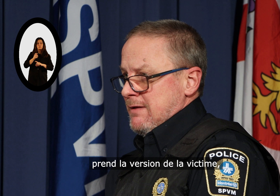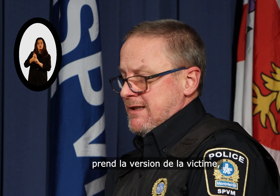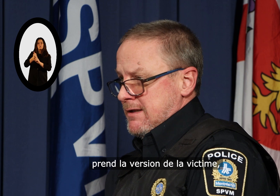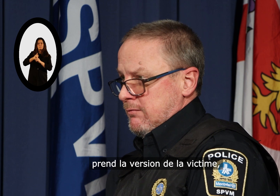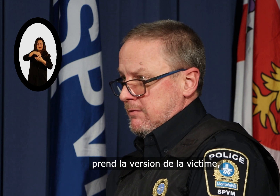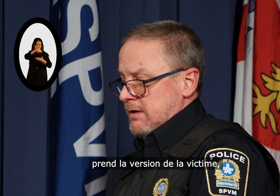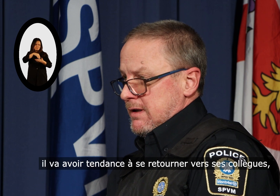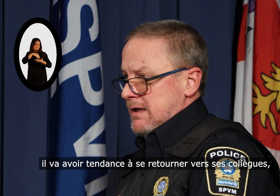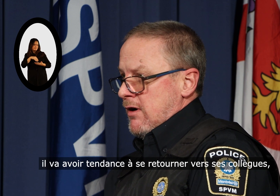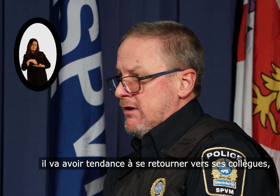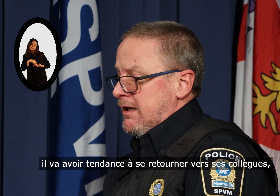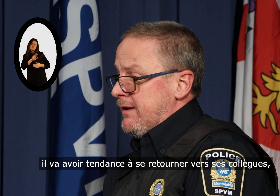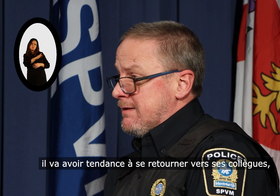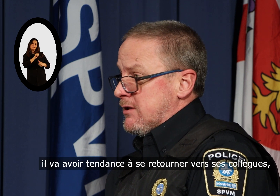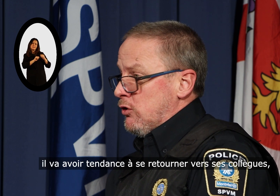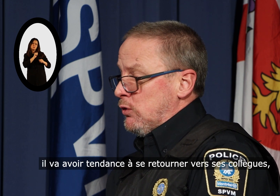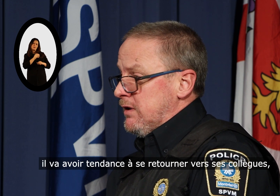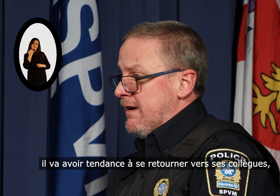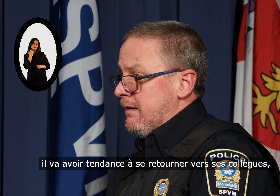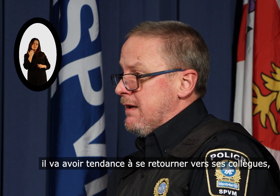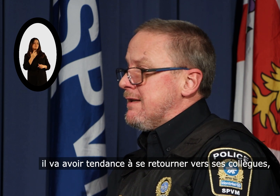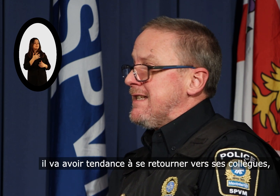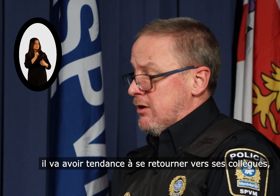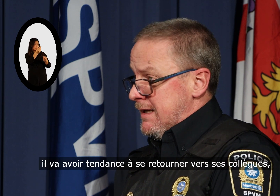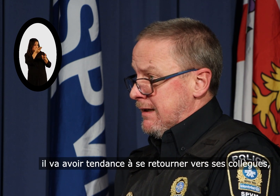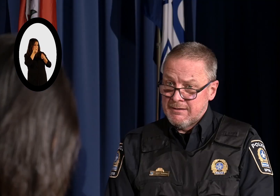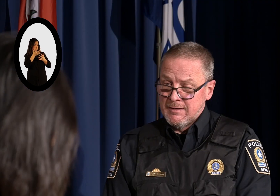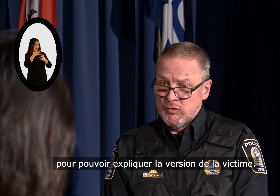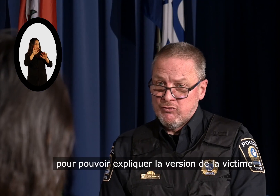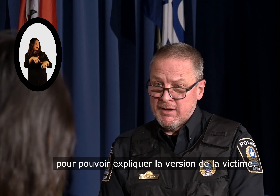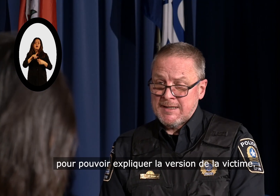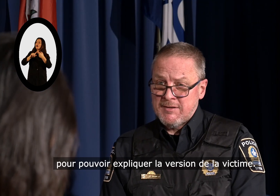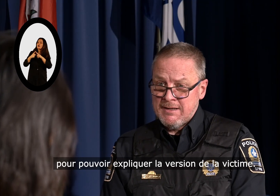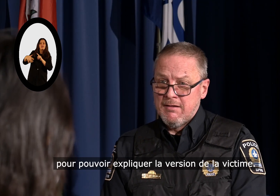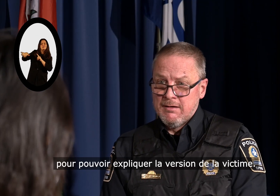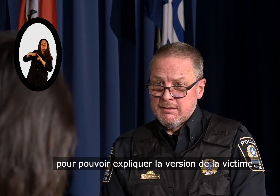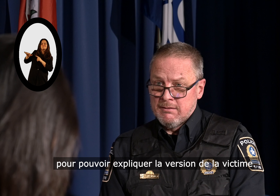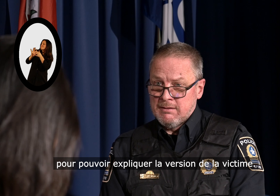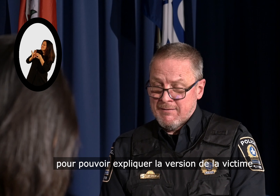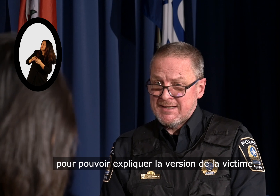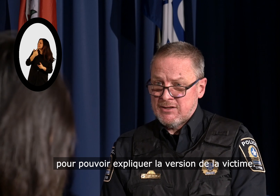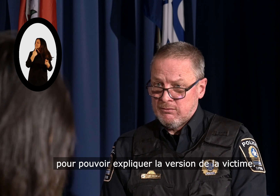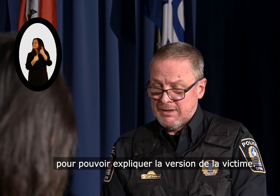la victime, il va avoir tendance à se retourner vers ses collègues pour pouvoir expliquer la version de la